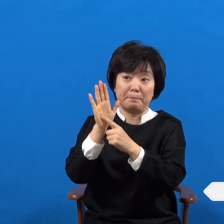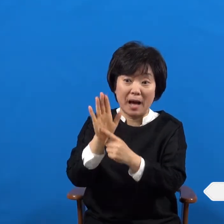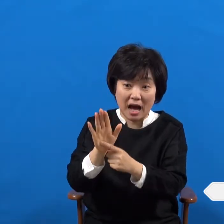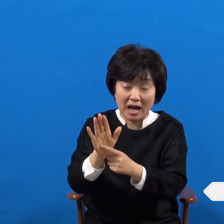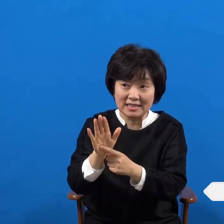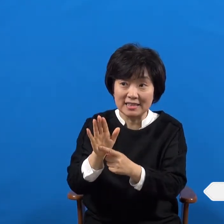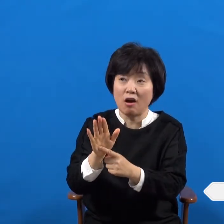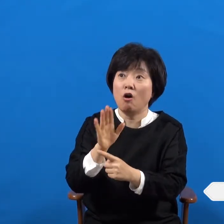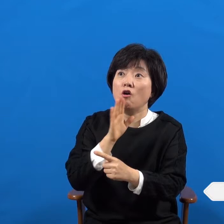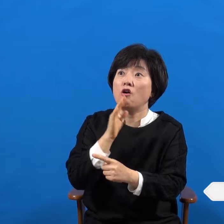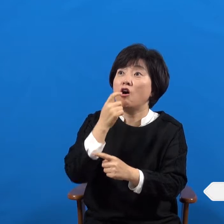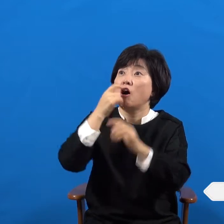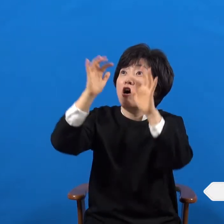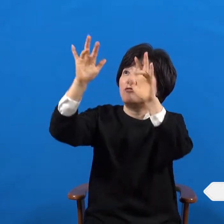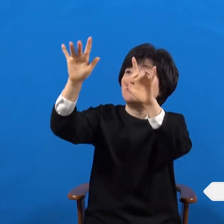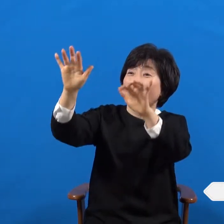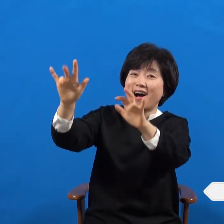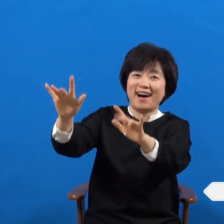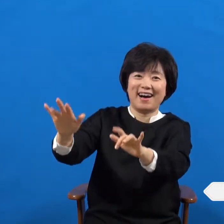시작합니다.